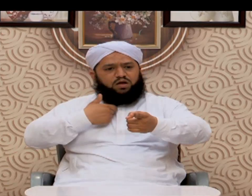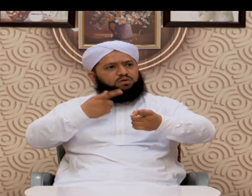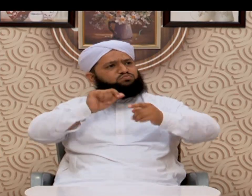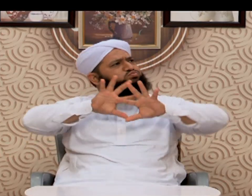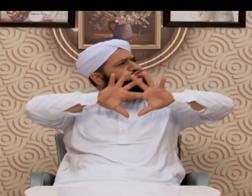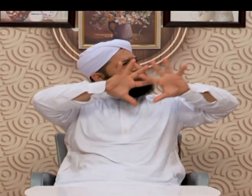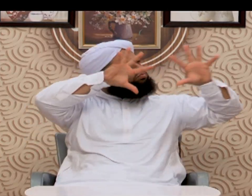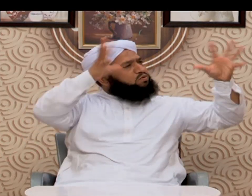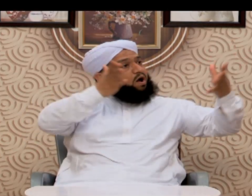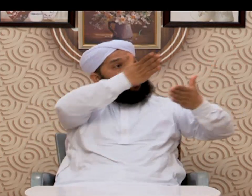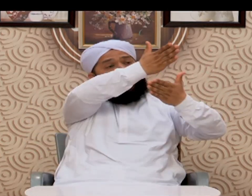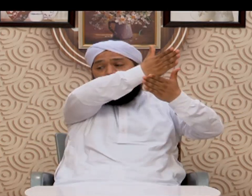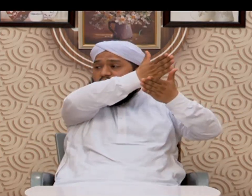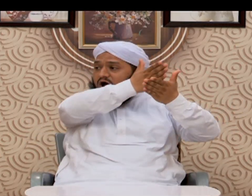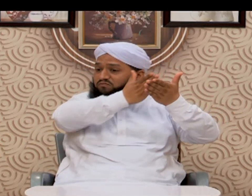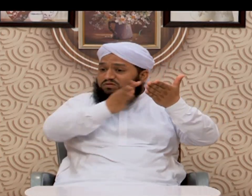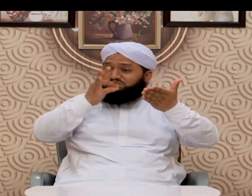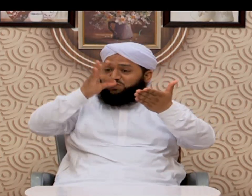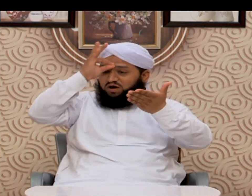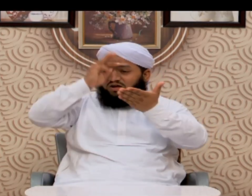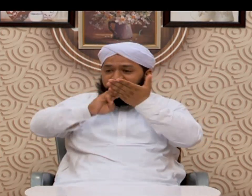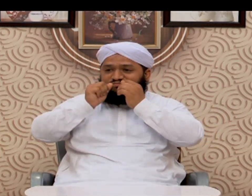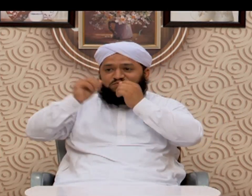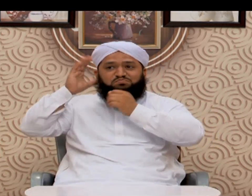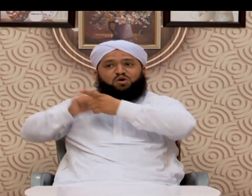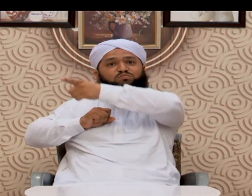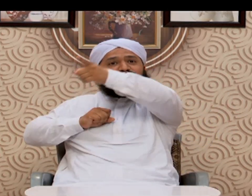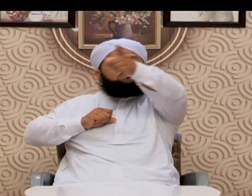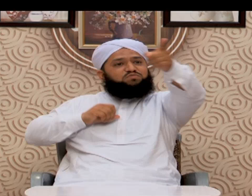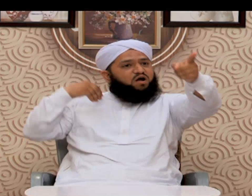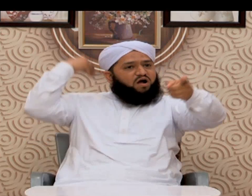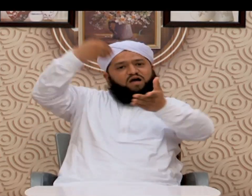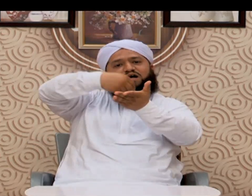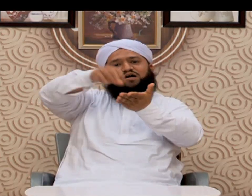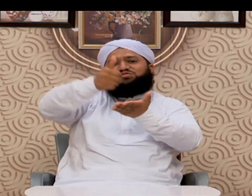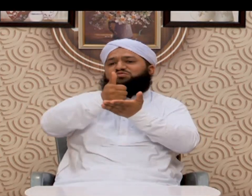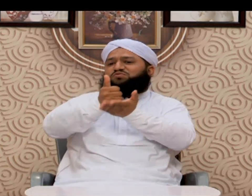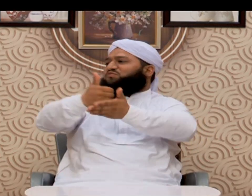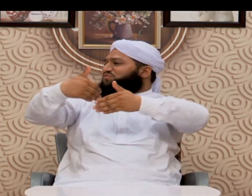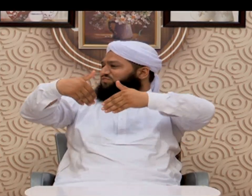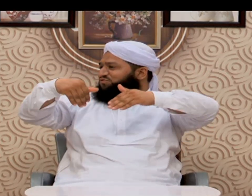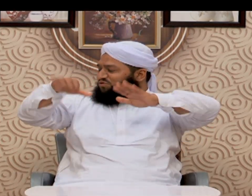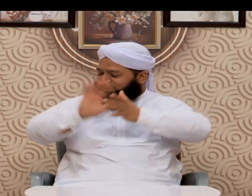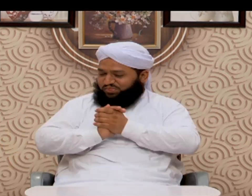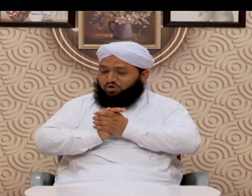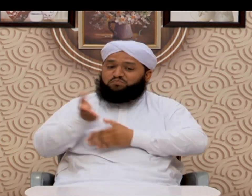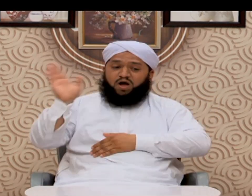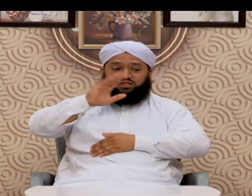اپنا آدھا مال حضور صلی اللہ علیہ وآلہ وسلم کی امت پر صدقہ کر دیا۔ پھر یہ بارگاہ رسالت میں